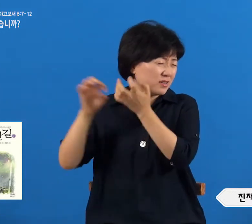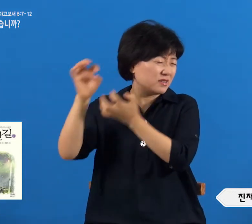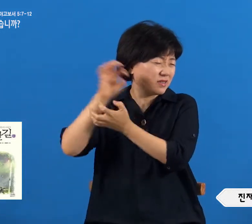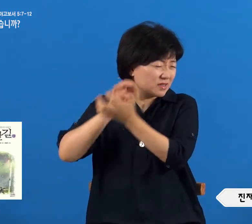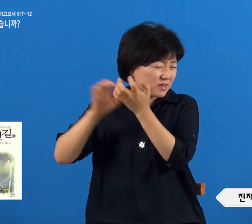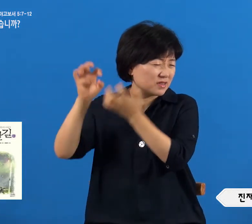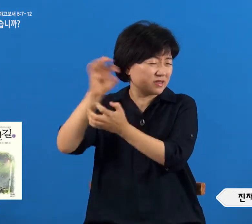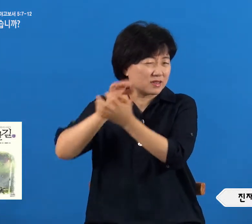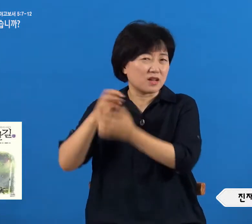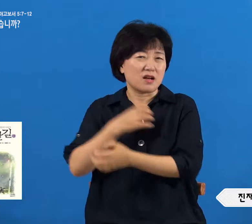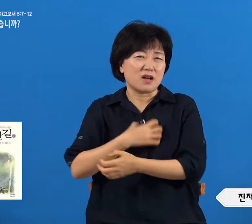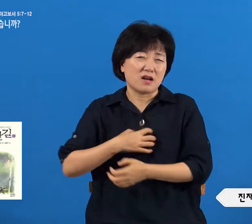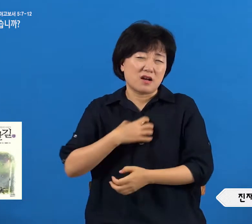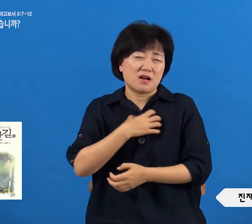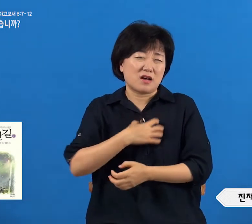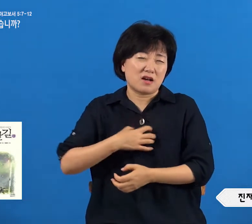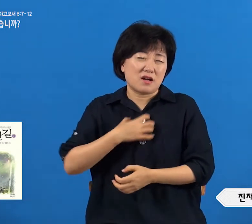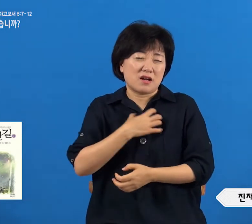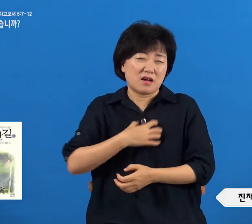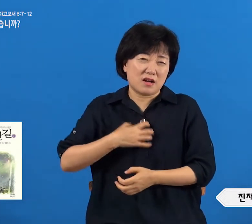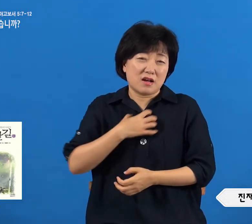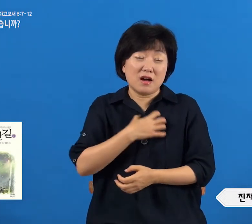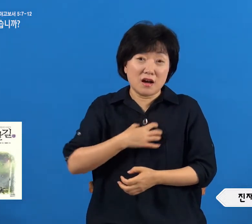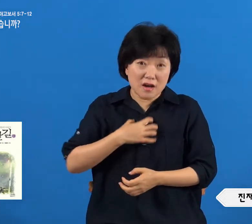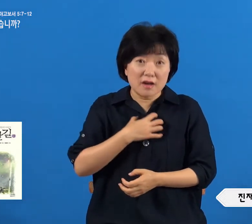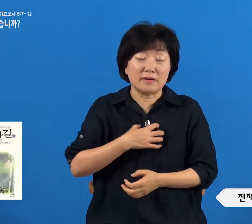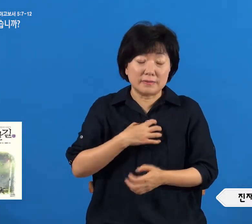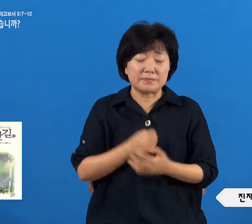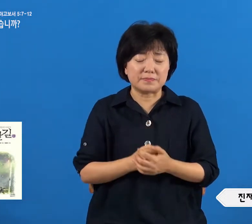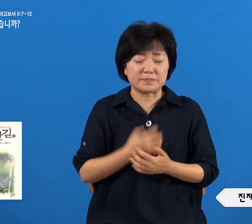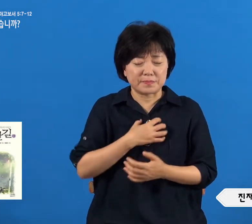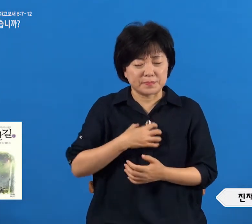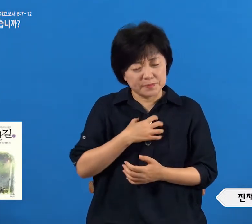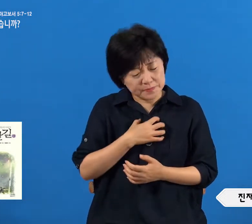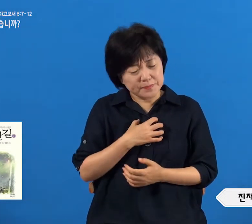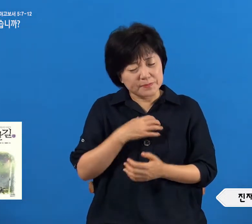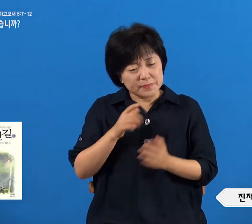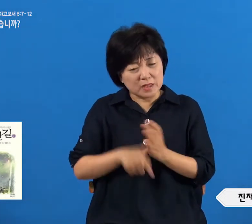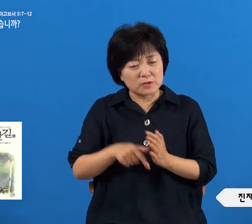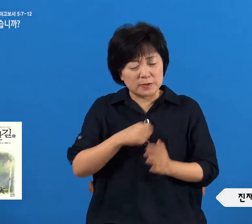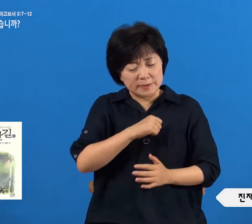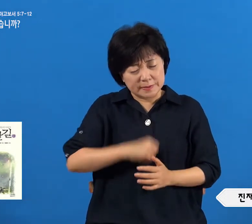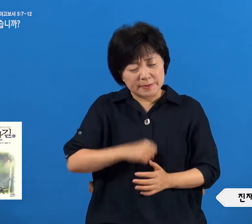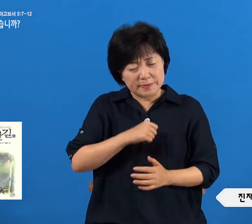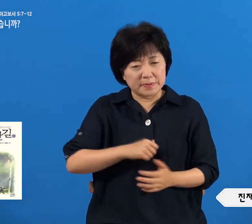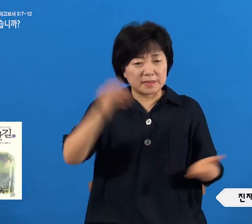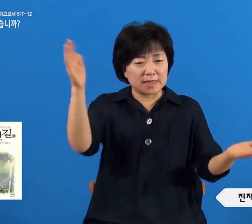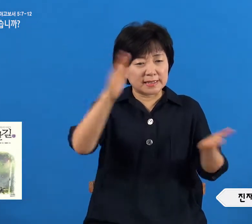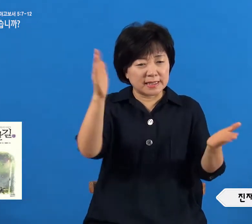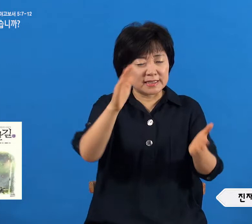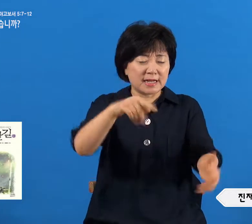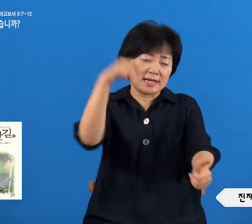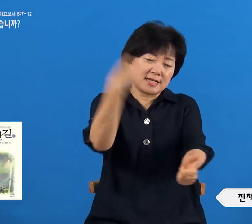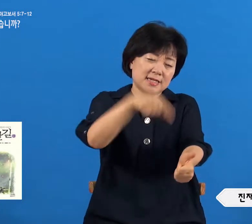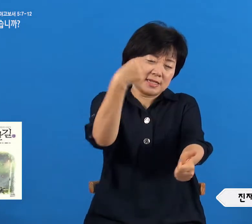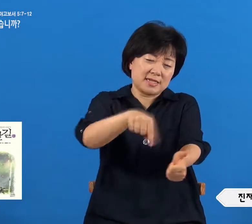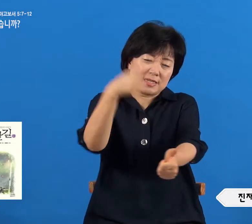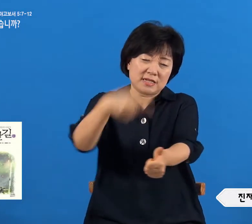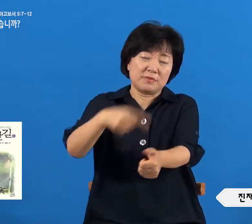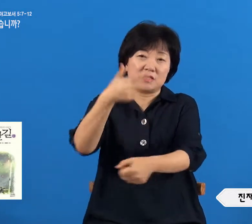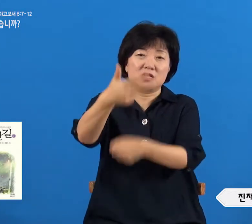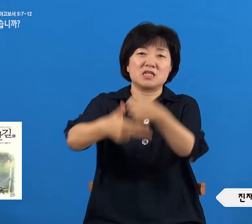중에 있었다고 이야기합니다. 그런 고통 중에서 그는 학생들을 가르치며 7년이나 걸려서